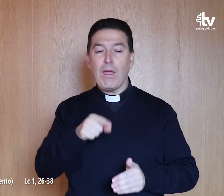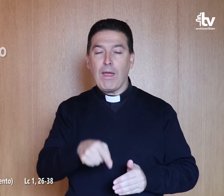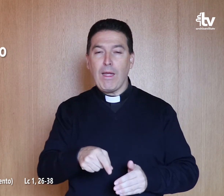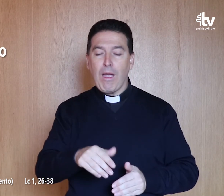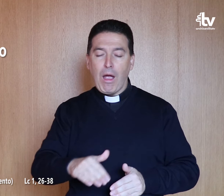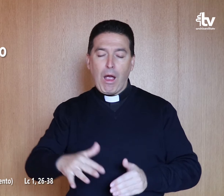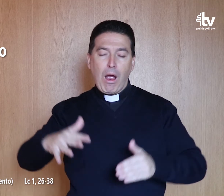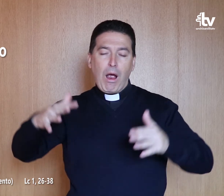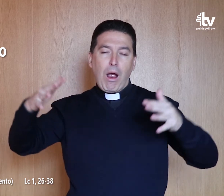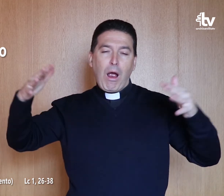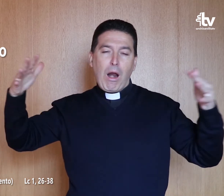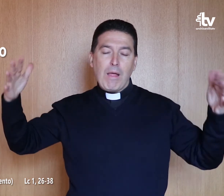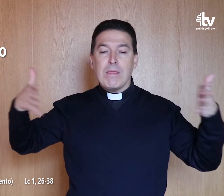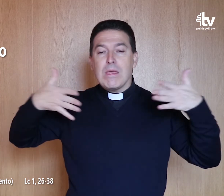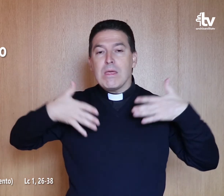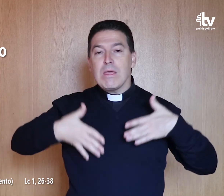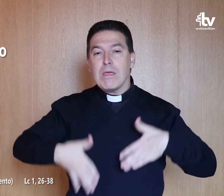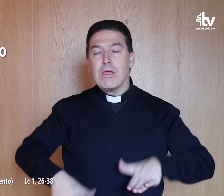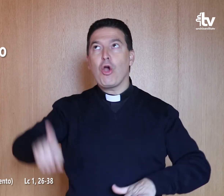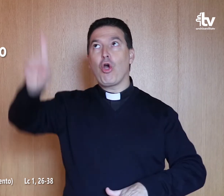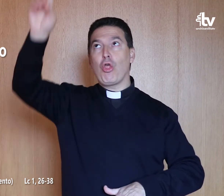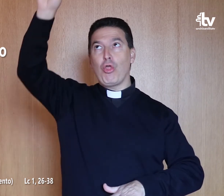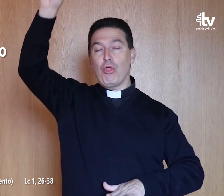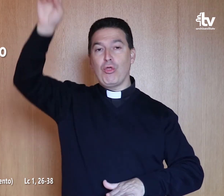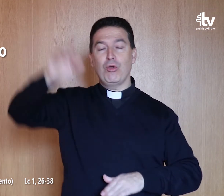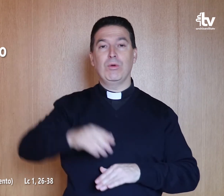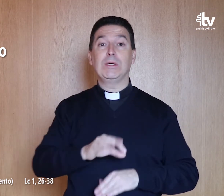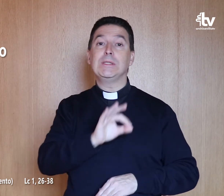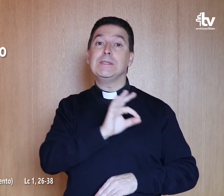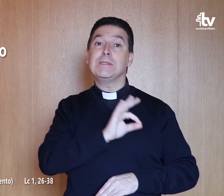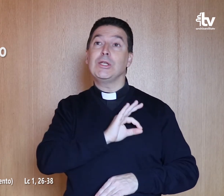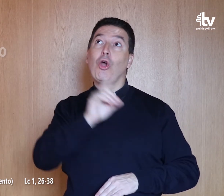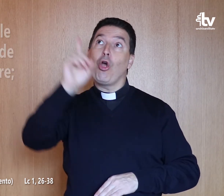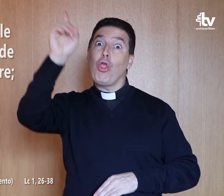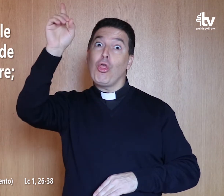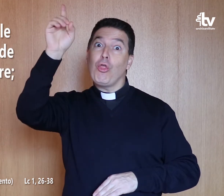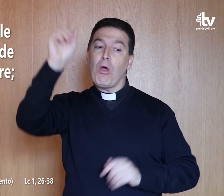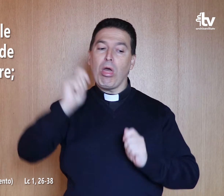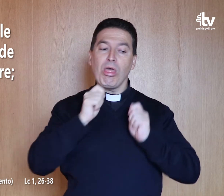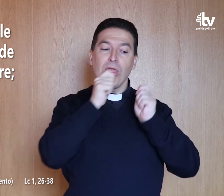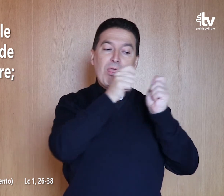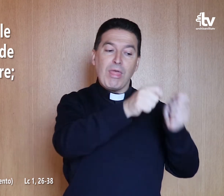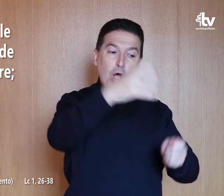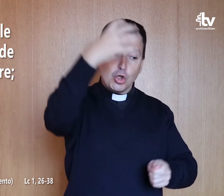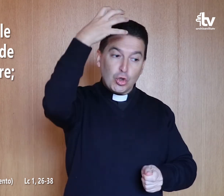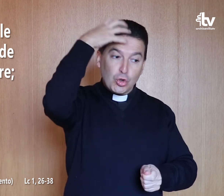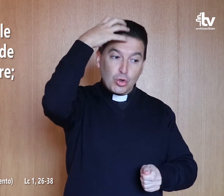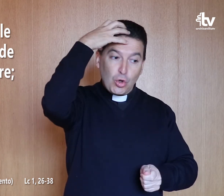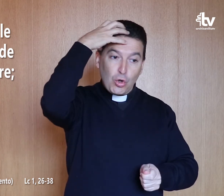Será grande, se llamará hijo del Altísimo. El Señor Dios le dará el